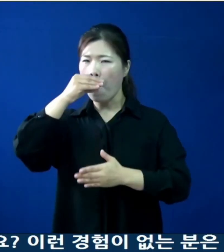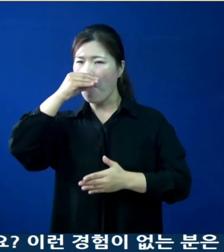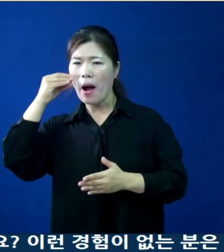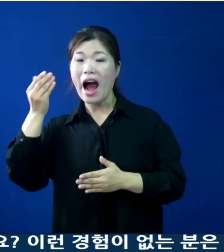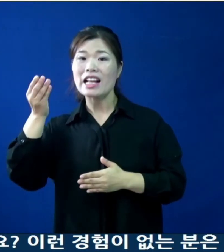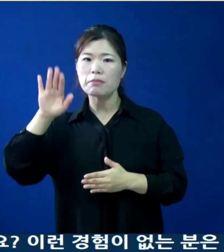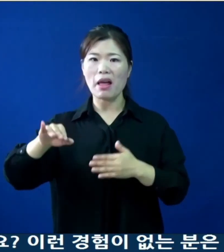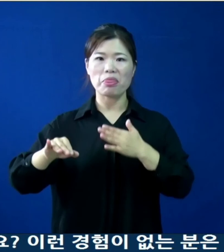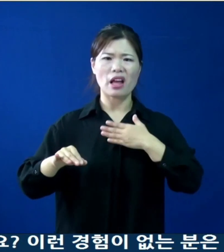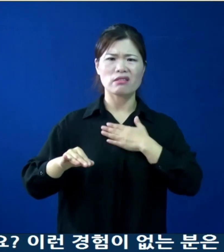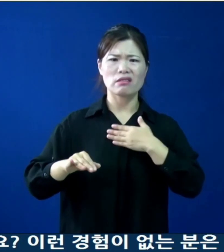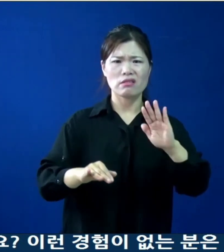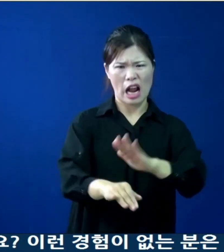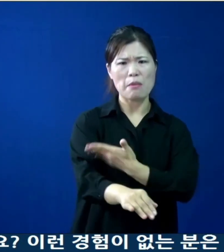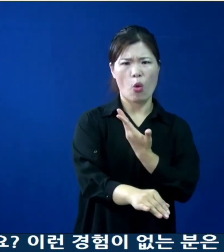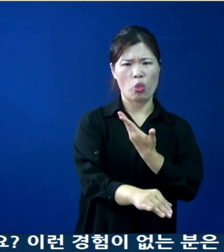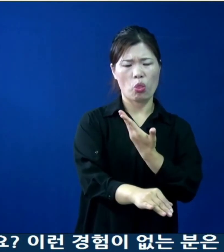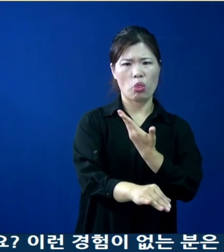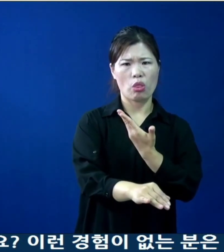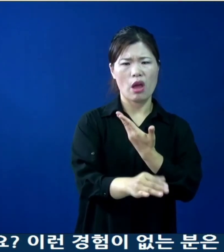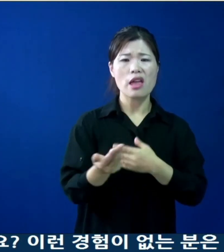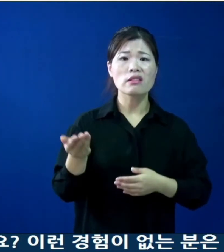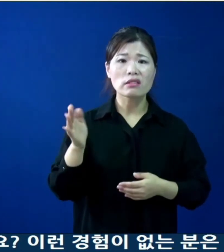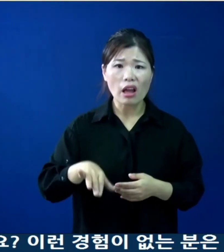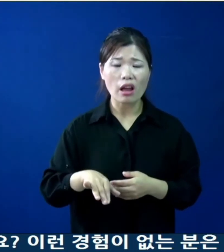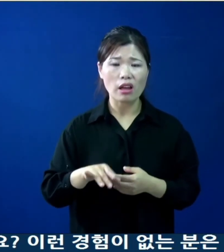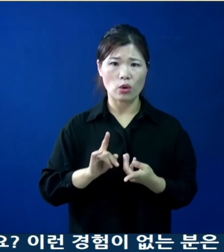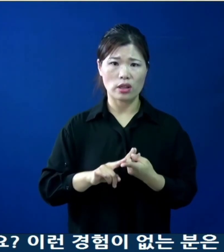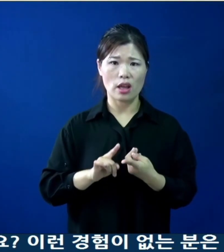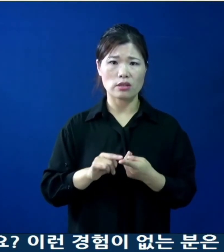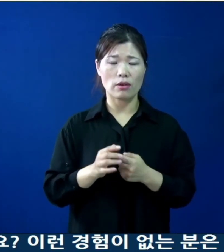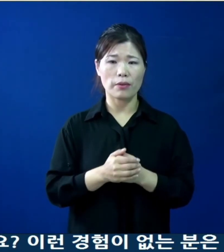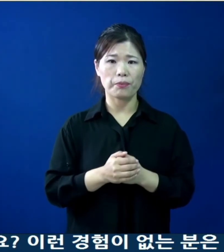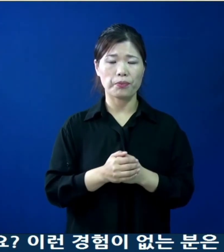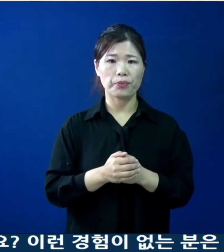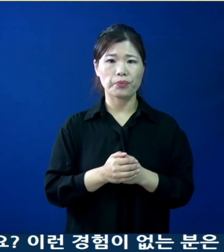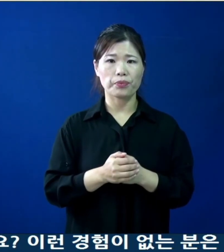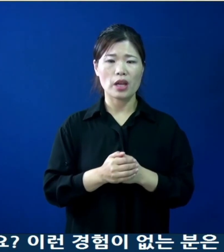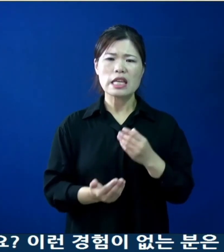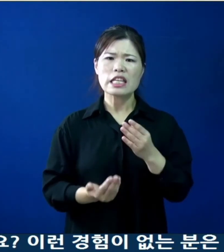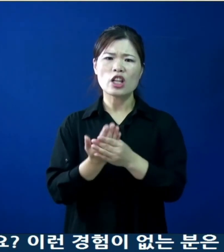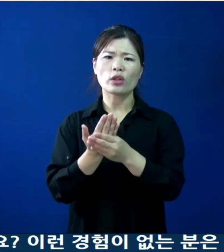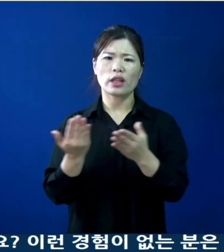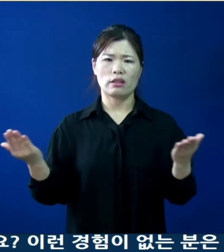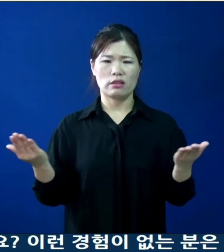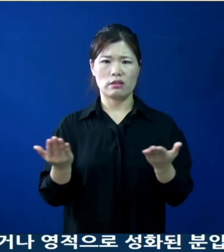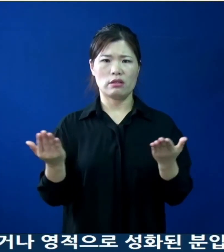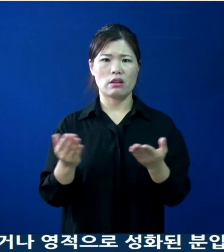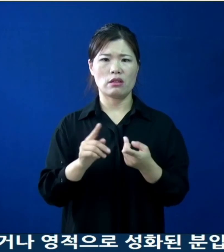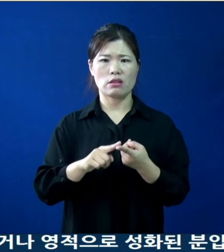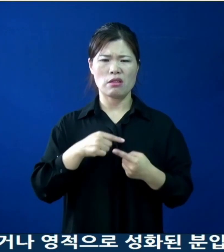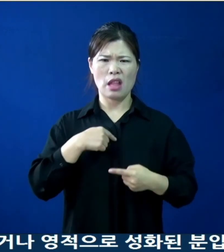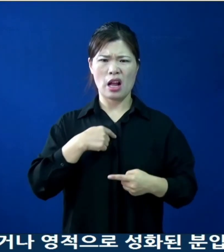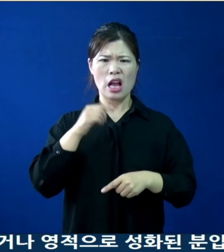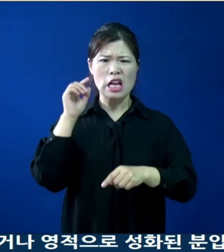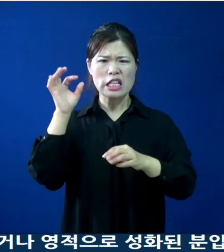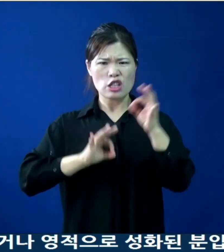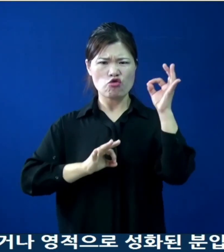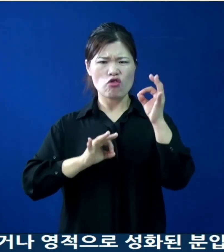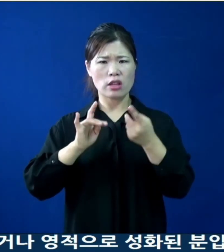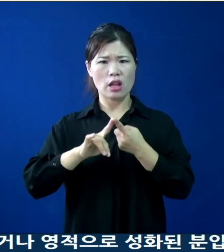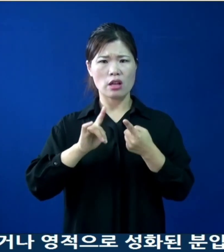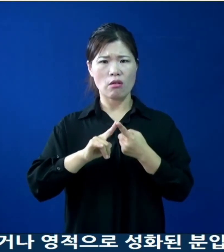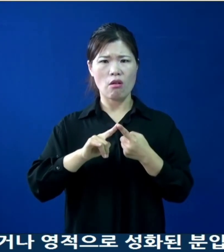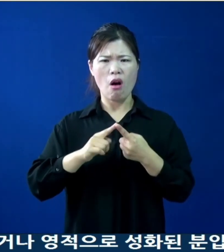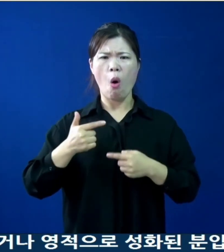나는 잘못되었고 그랬는데, 일어난 일에 대해서, 내가 실수한 것에 대해서